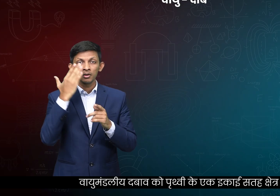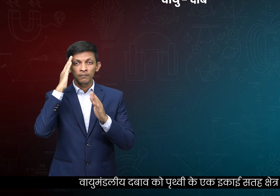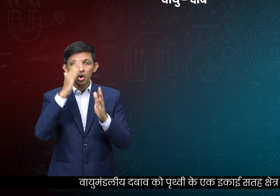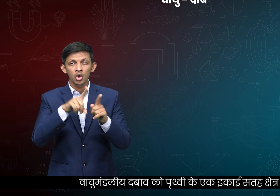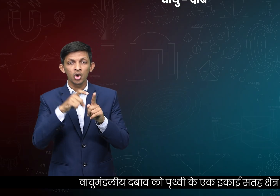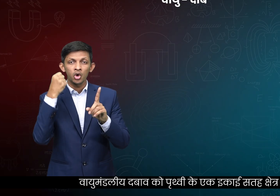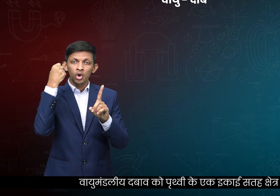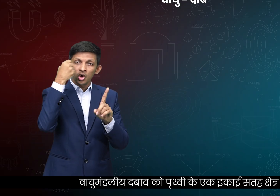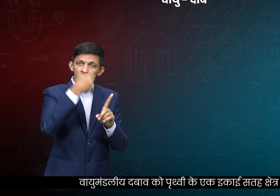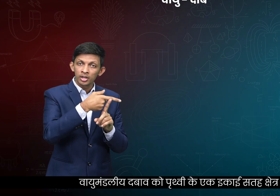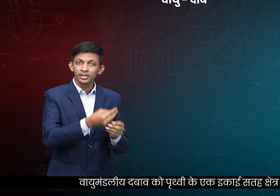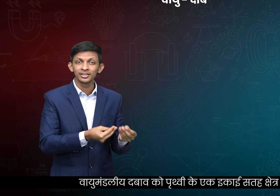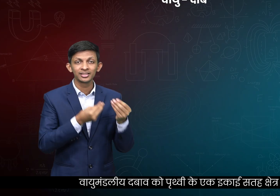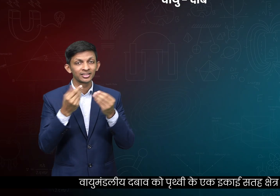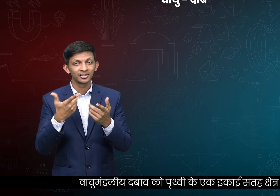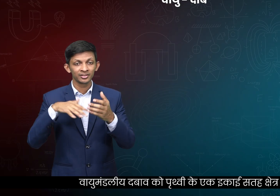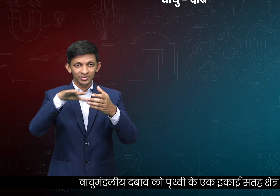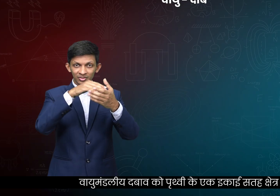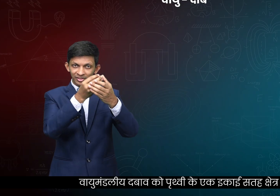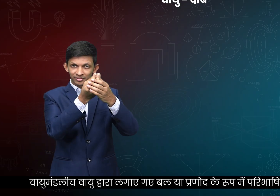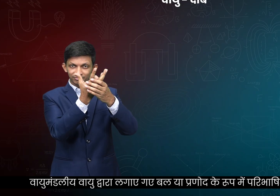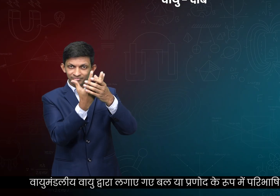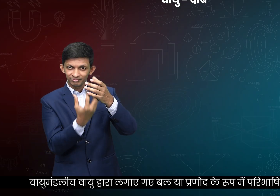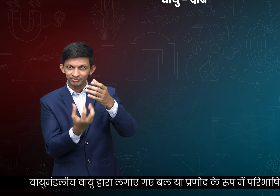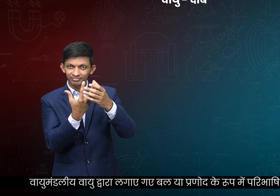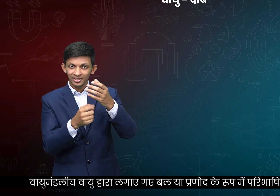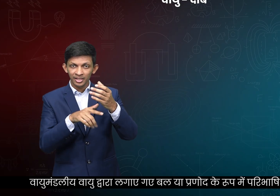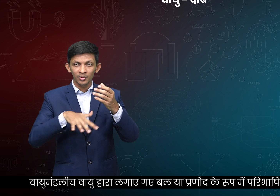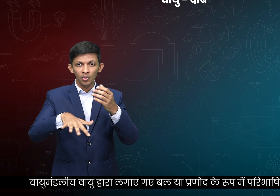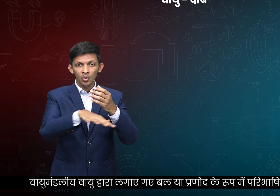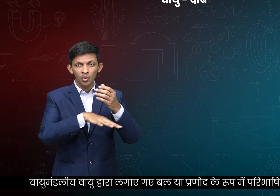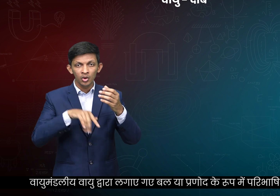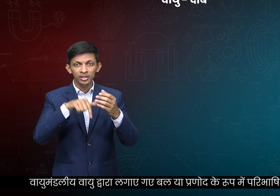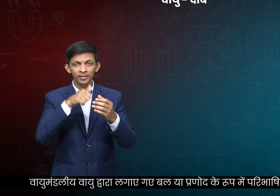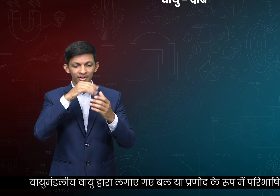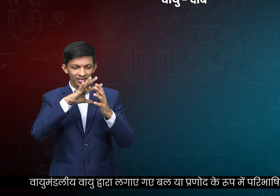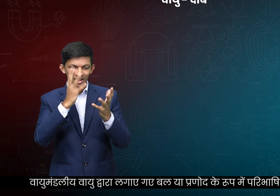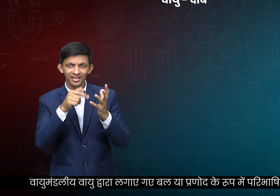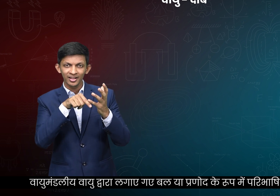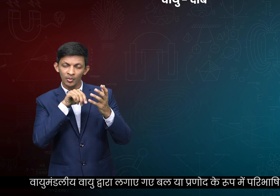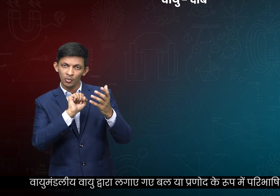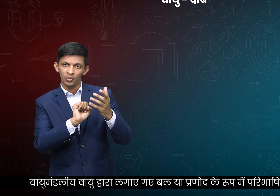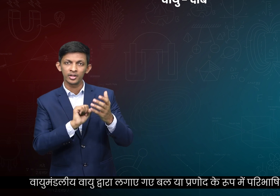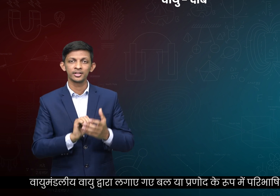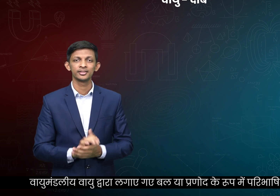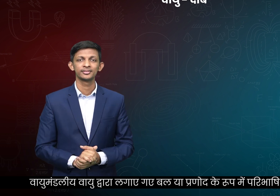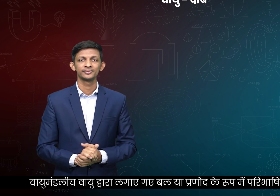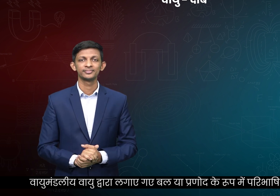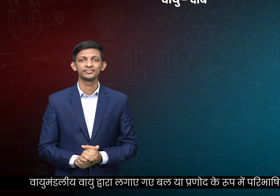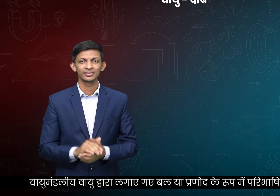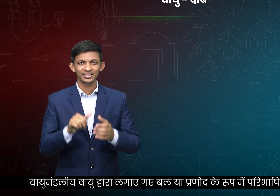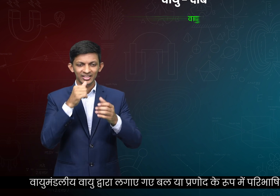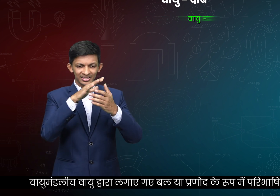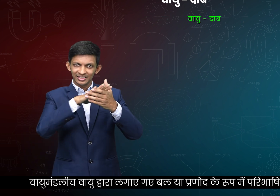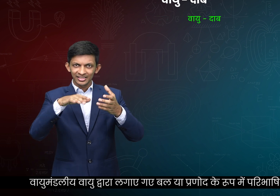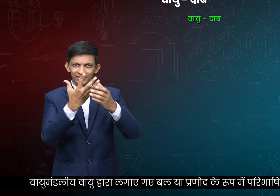के एक इकाई सतह क्षेत्र पर वायुमंडलीय वायु द्वारा लगाए गए बल या प्रणोद